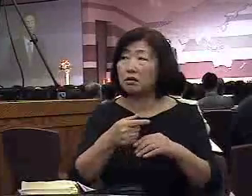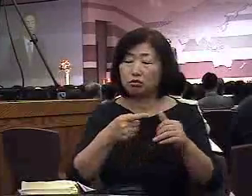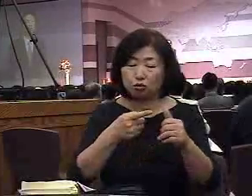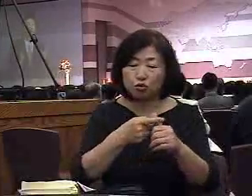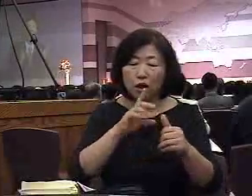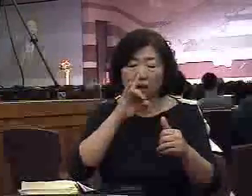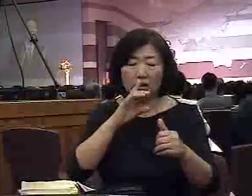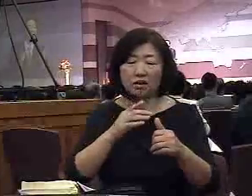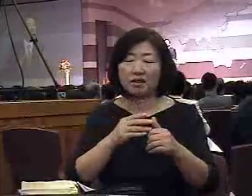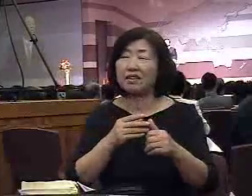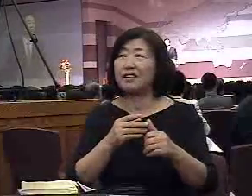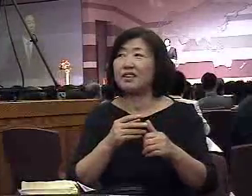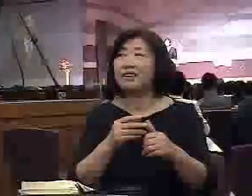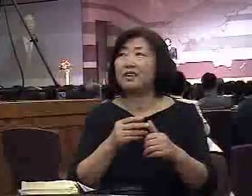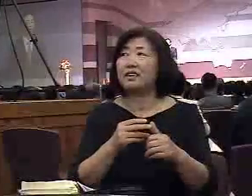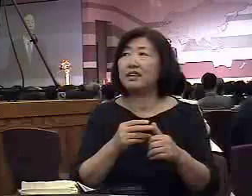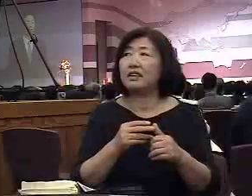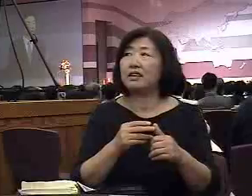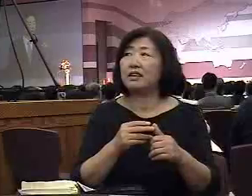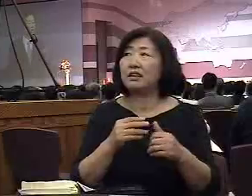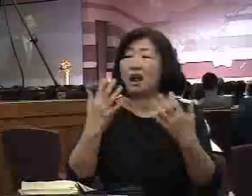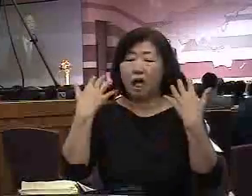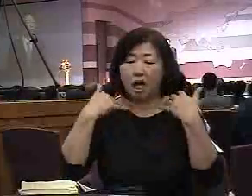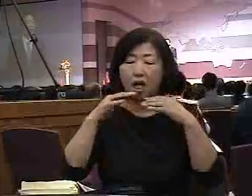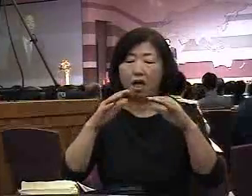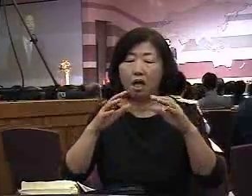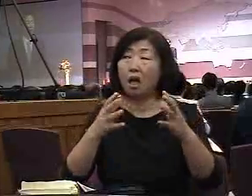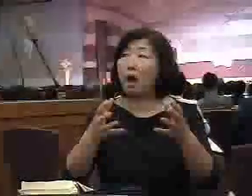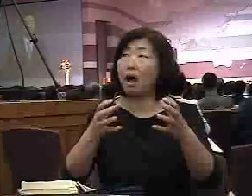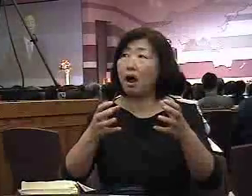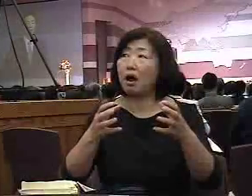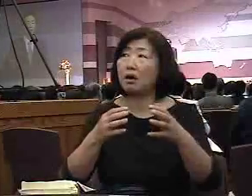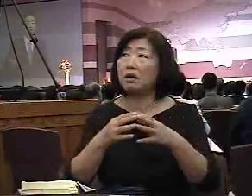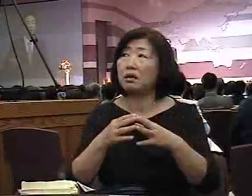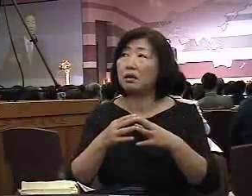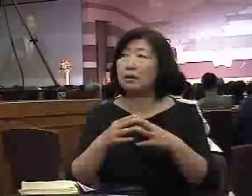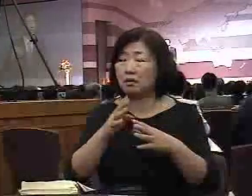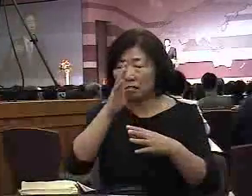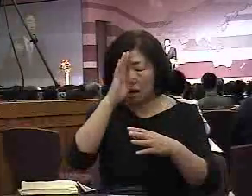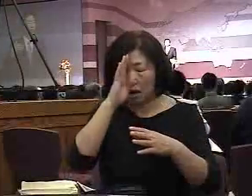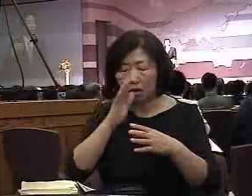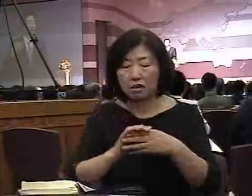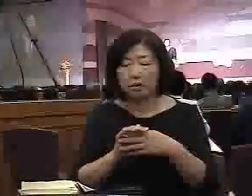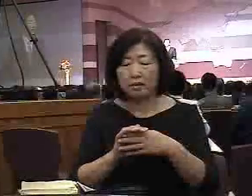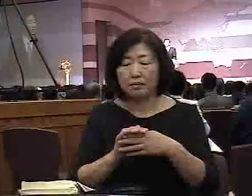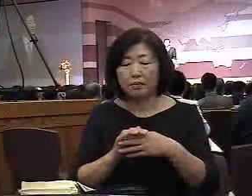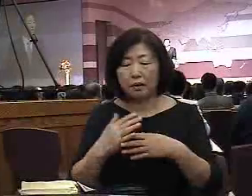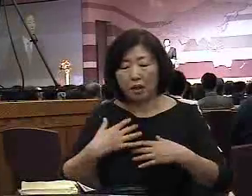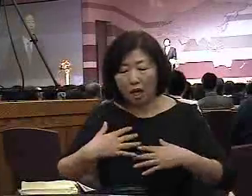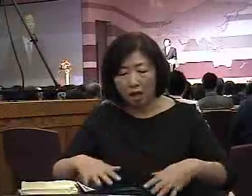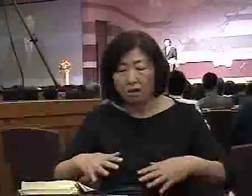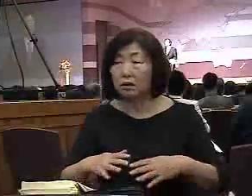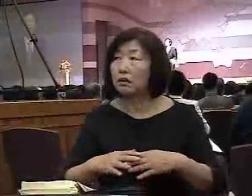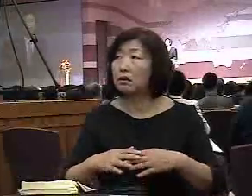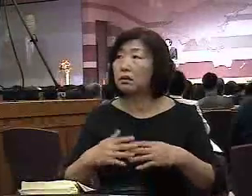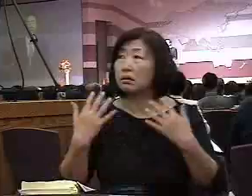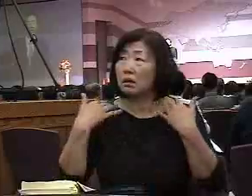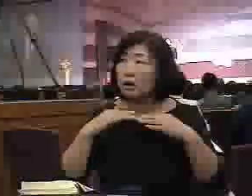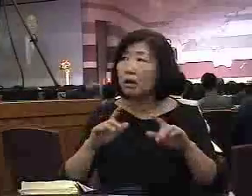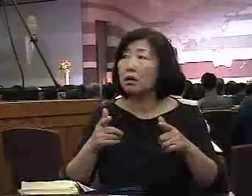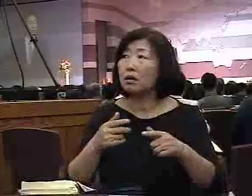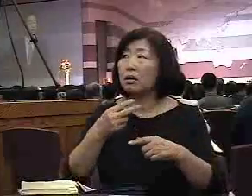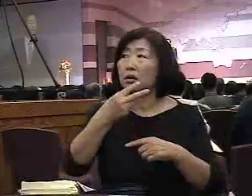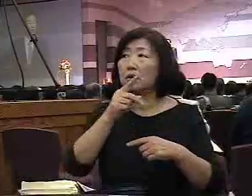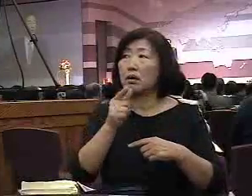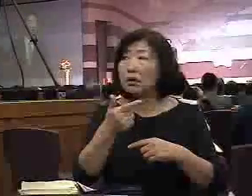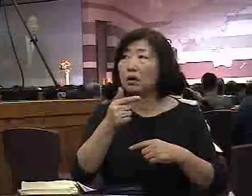사자들이 다 그냥 굳은 거죠. 그걸 어떻게 할 수 있는지 아세요? 그 사자들이 병들거나 뭐 약한 사자들이 아니에요. 그 다음에